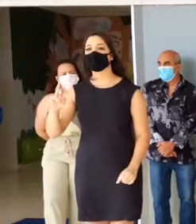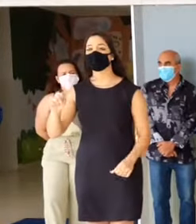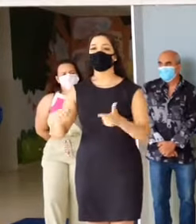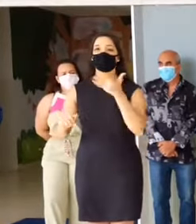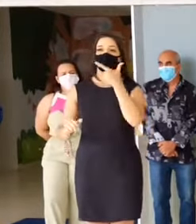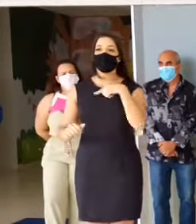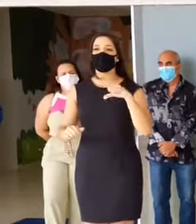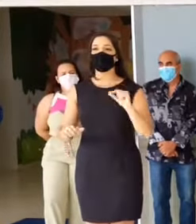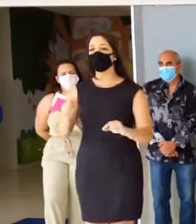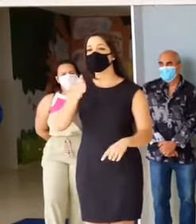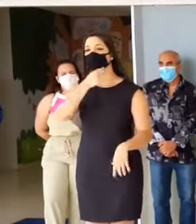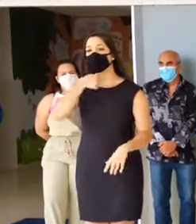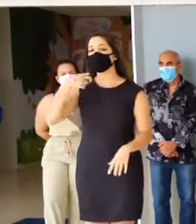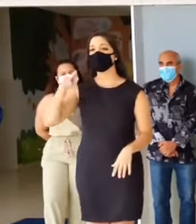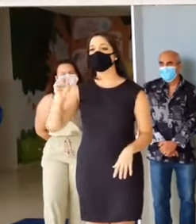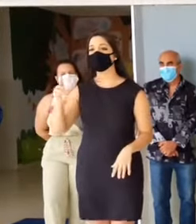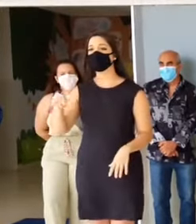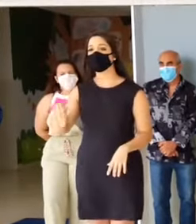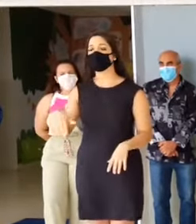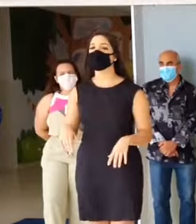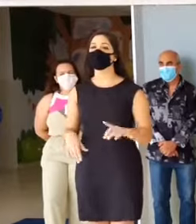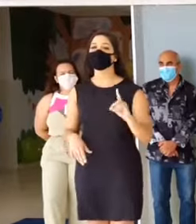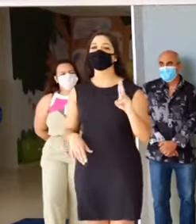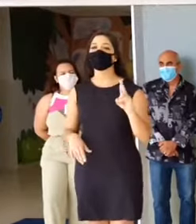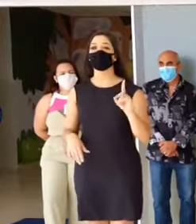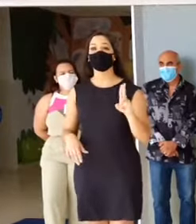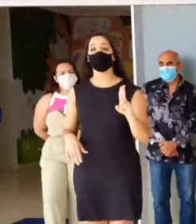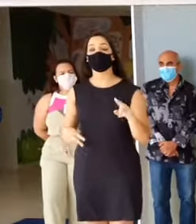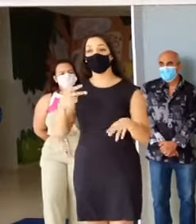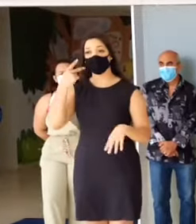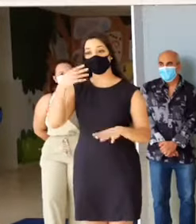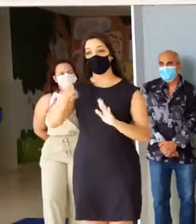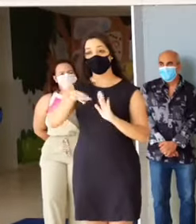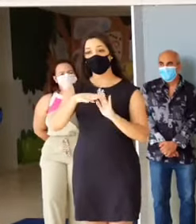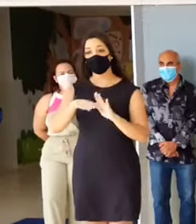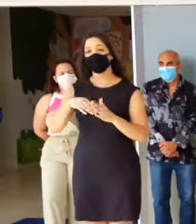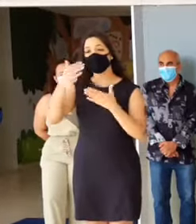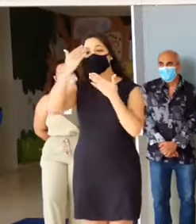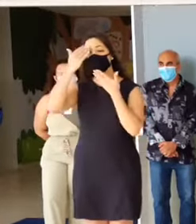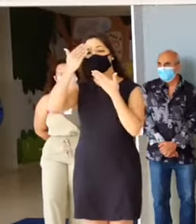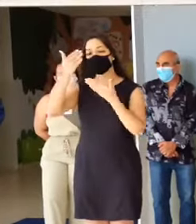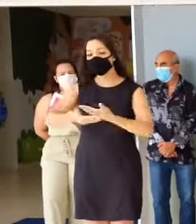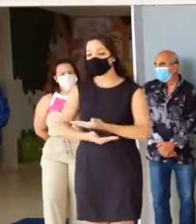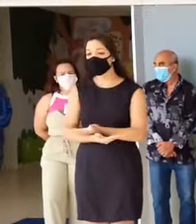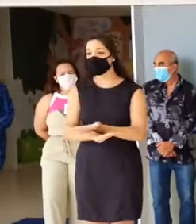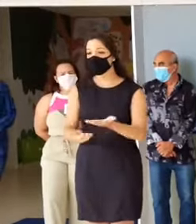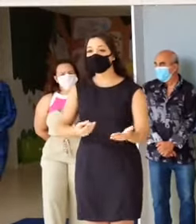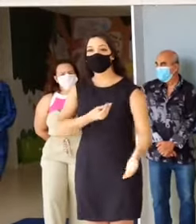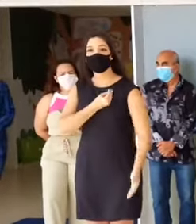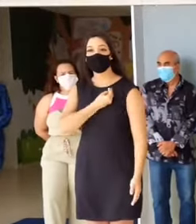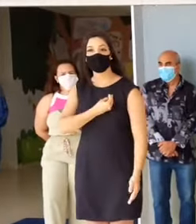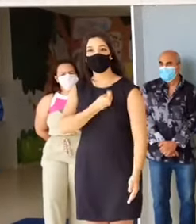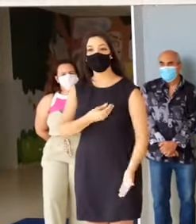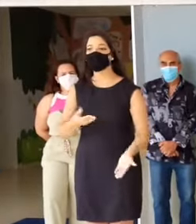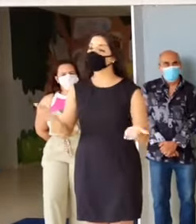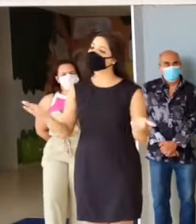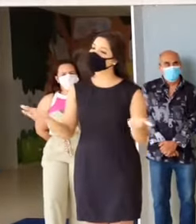Queijinho, Amanda Gudim e Dudu. Muito obrigado pela presença das senhoras e dos senhores.